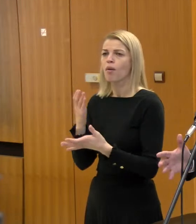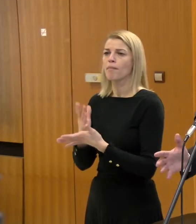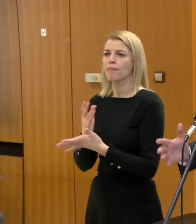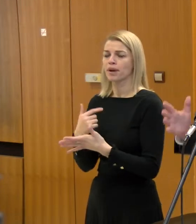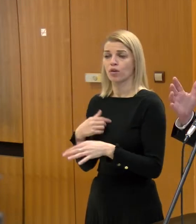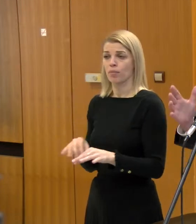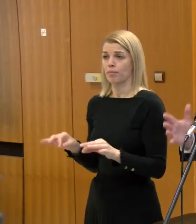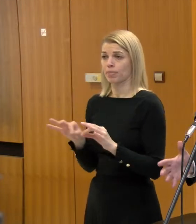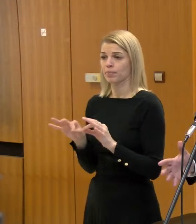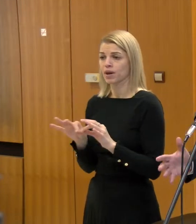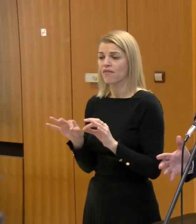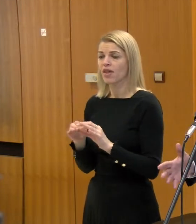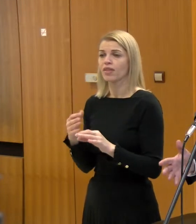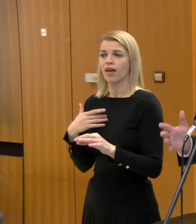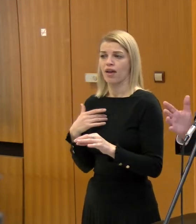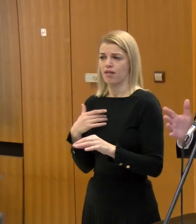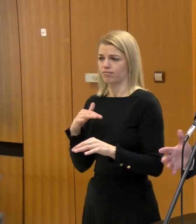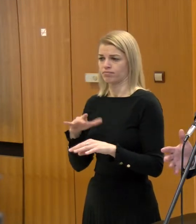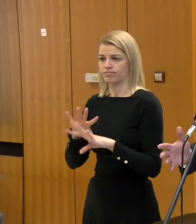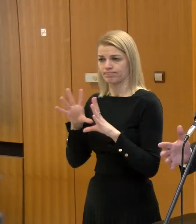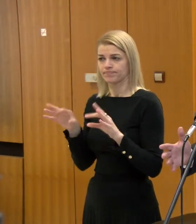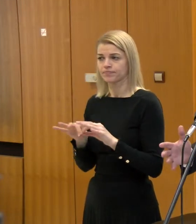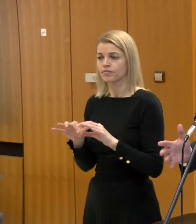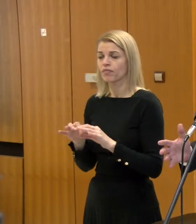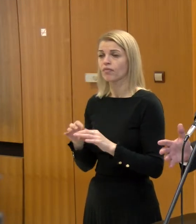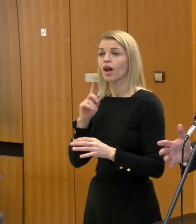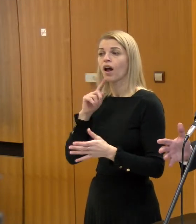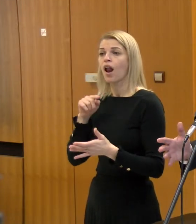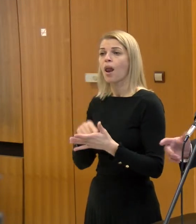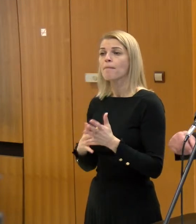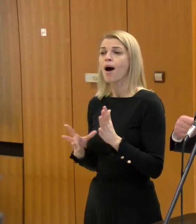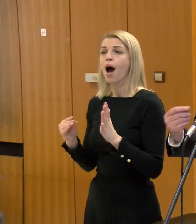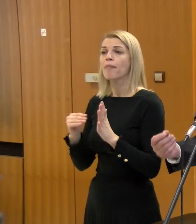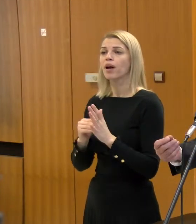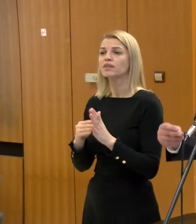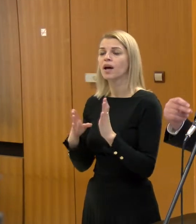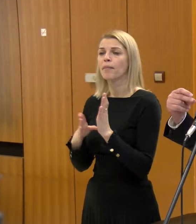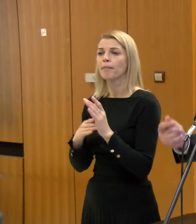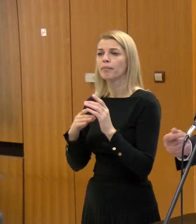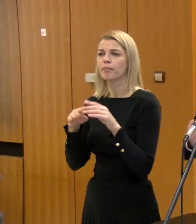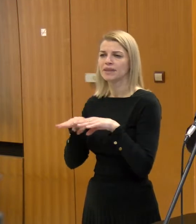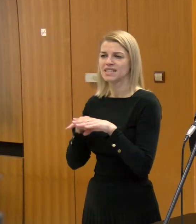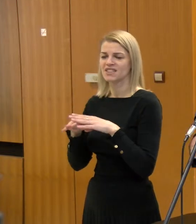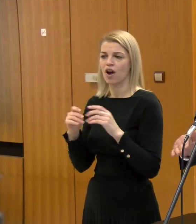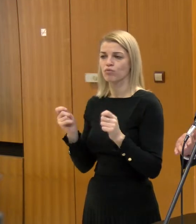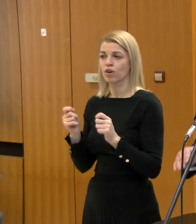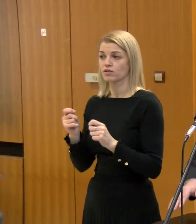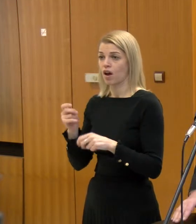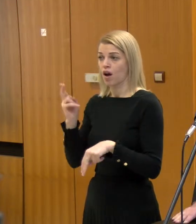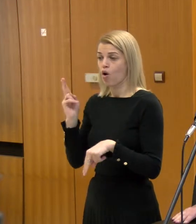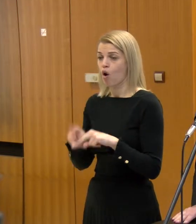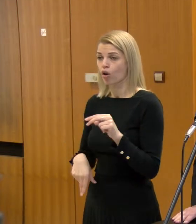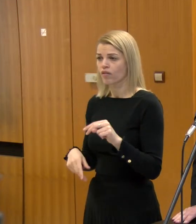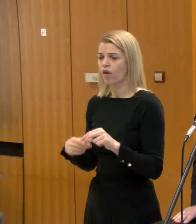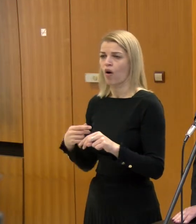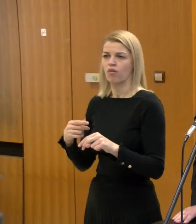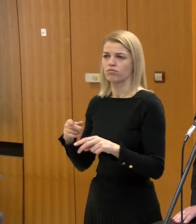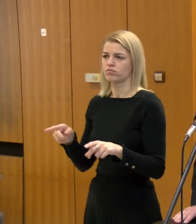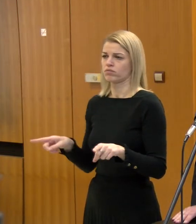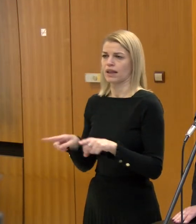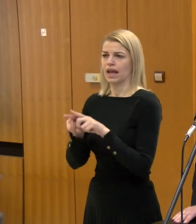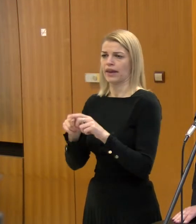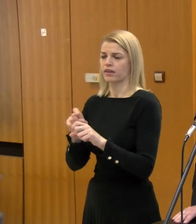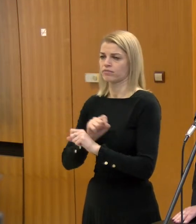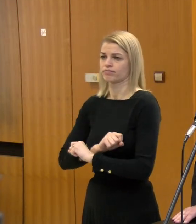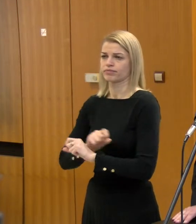sme pripravení, máme to nachystané, ako náhle bude aplikácia MH zverejnená, razom spúšťame tento zber.